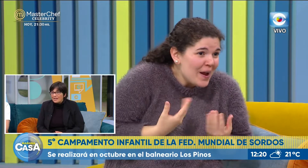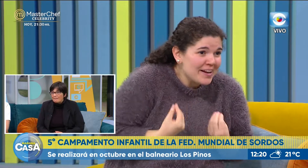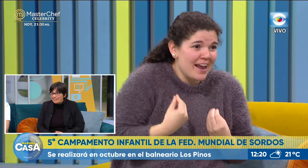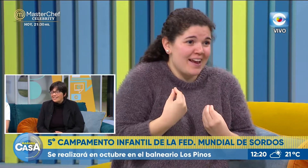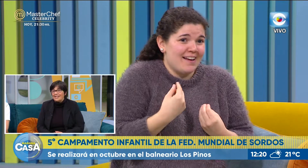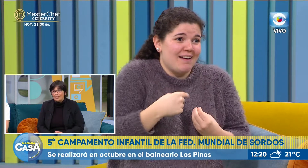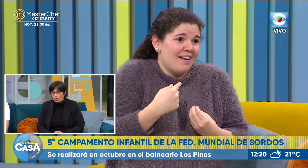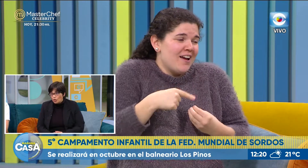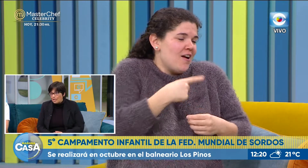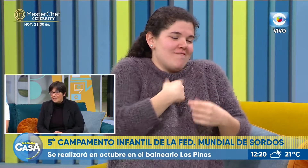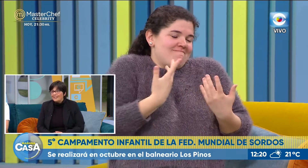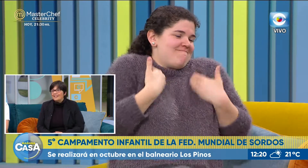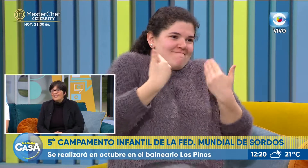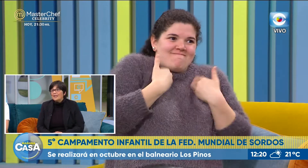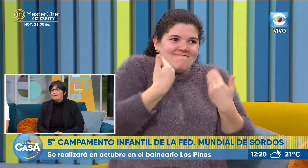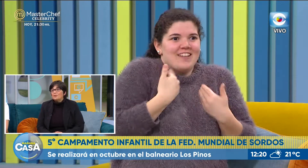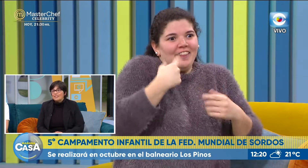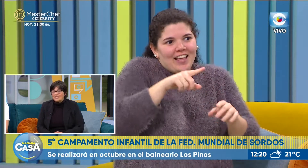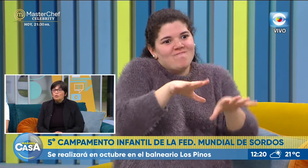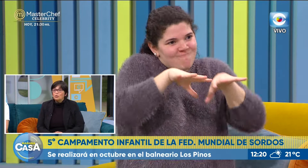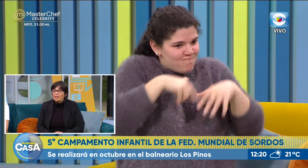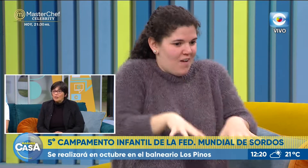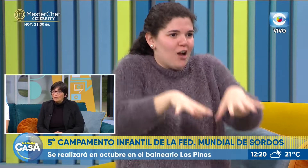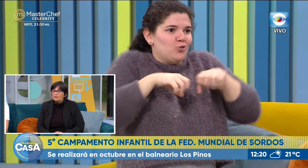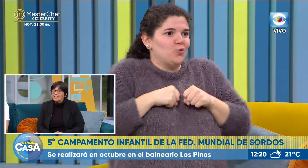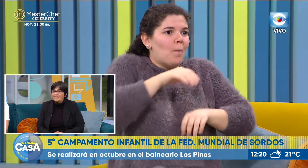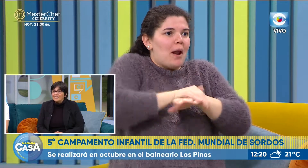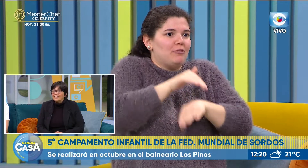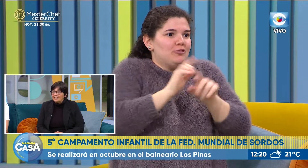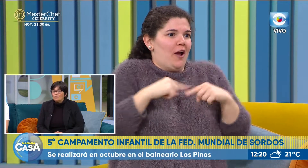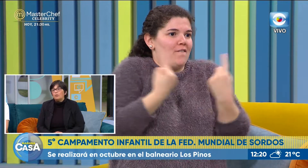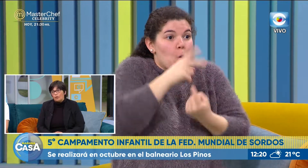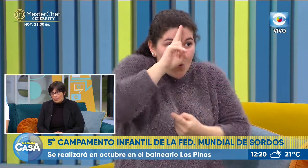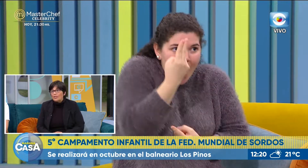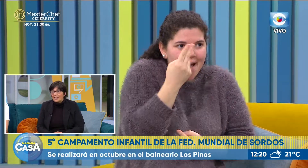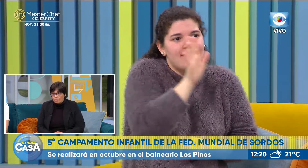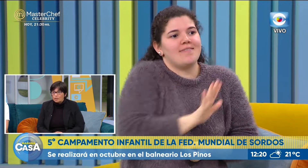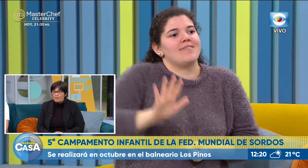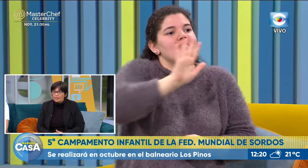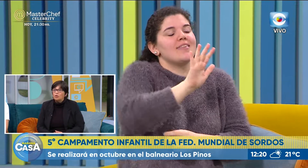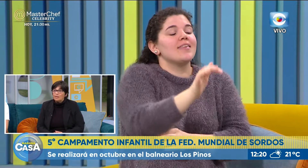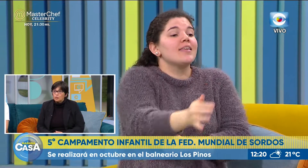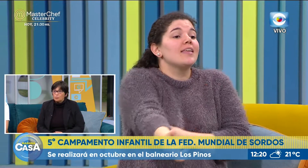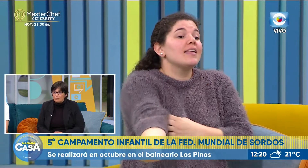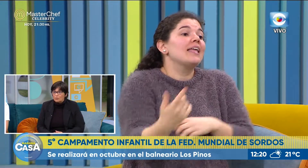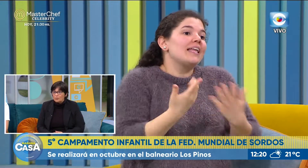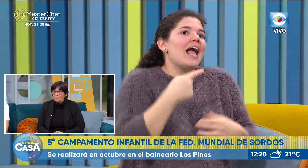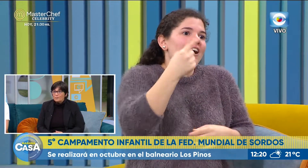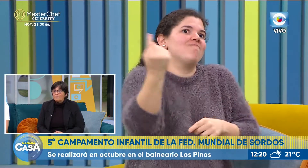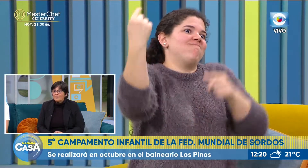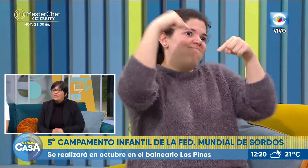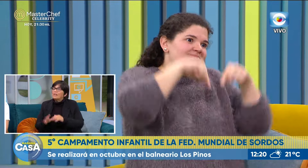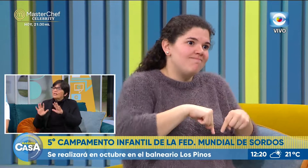primera vez en la historia que vamos a hacer esto. Es una enorme felicidad que tenemos, pero también una responsabilidad enorme que asumimos.